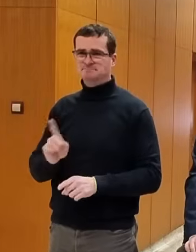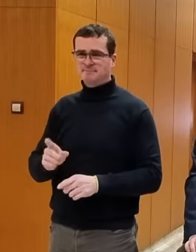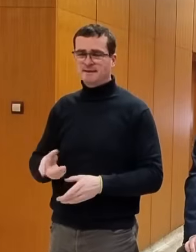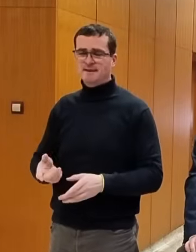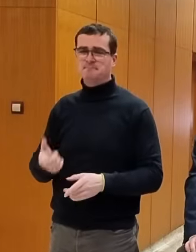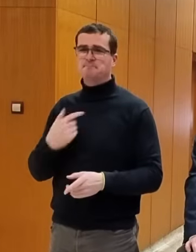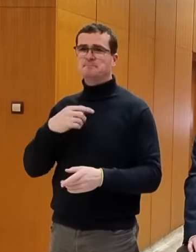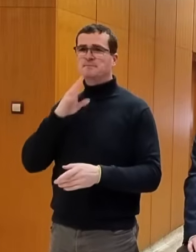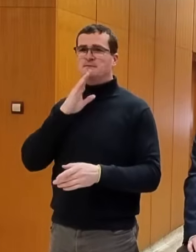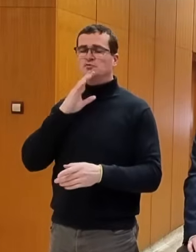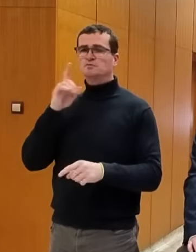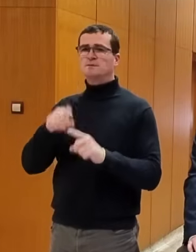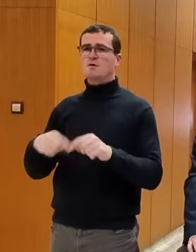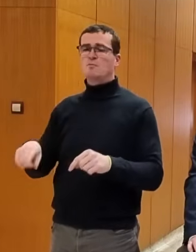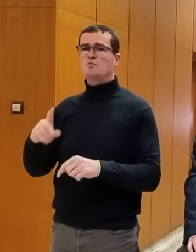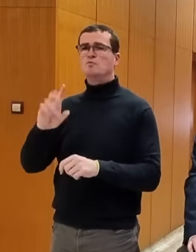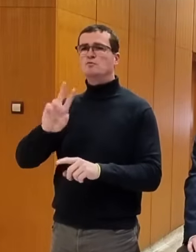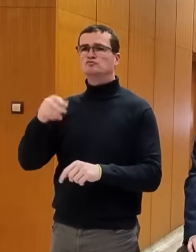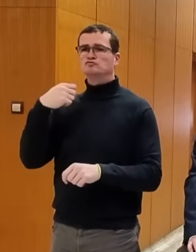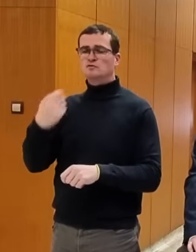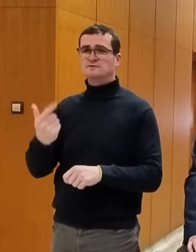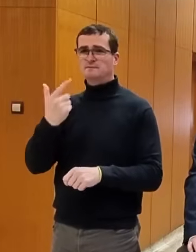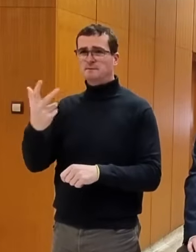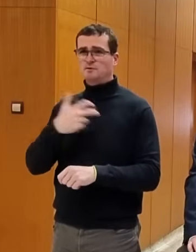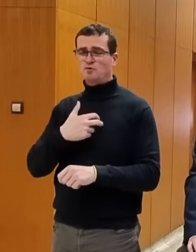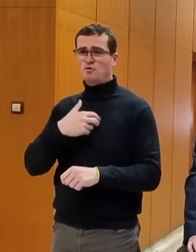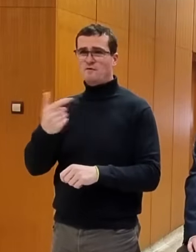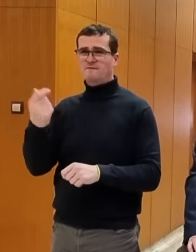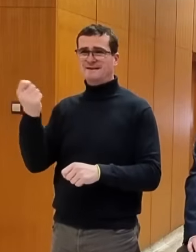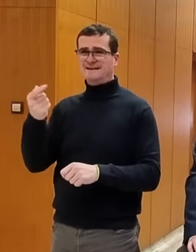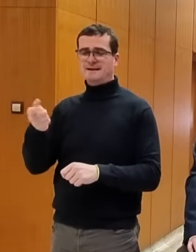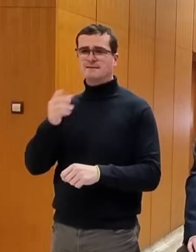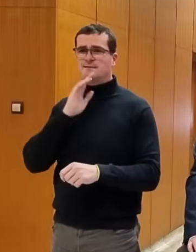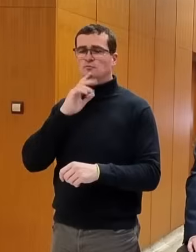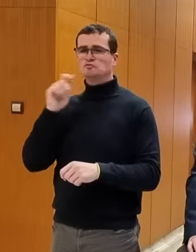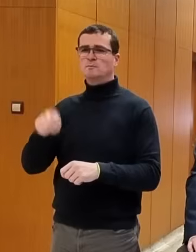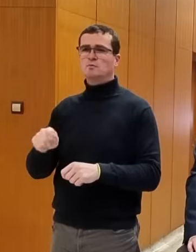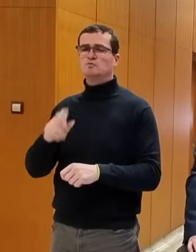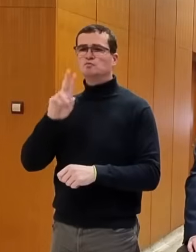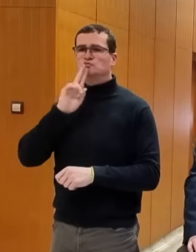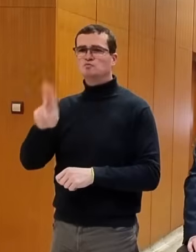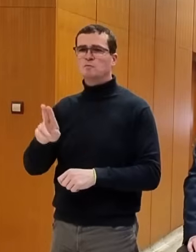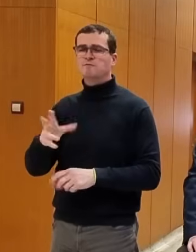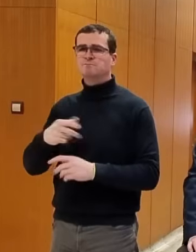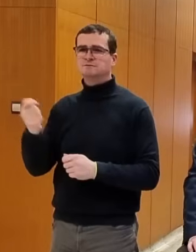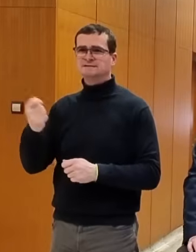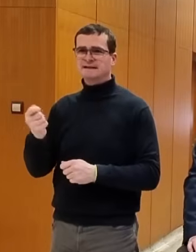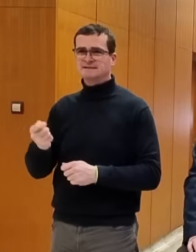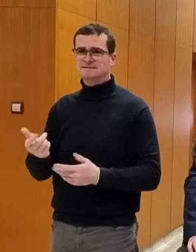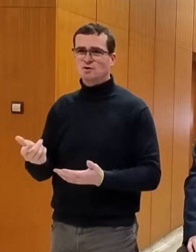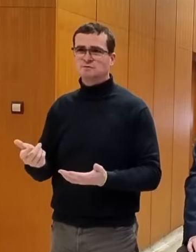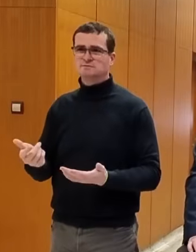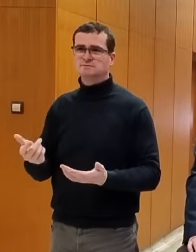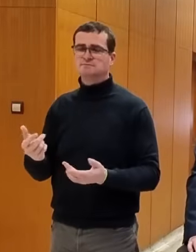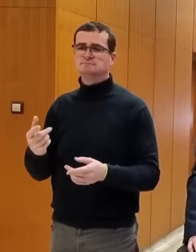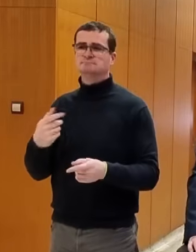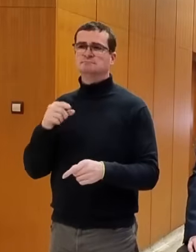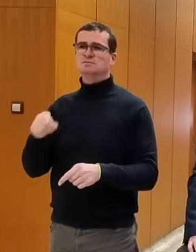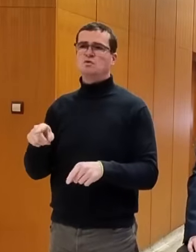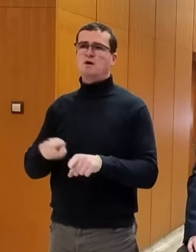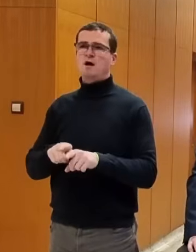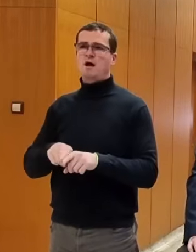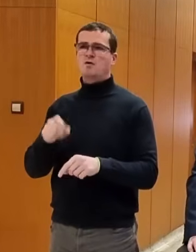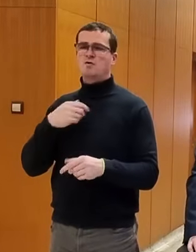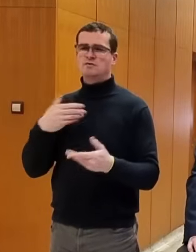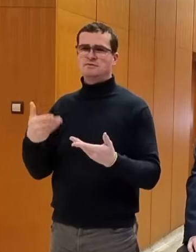že nemôže niekomu, komu hrozí 25-ročný trest, nemôže prokurátor sľubovať beztrestnosť, lebo to je